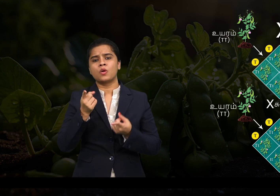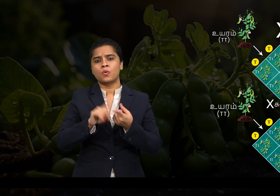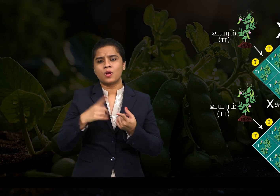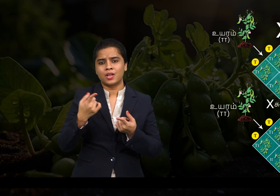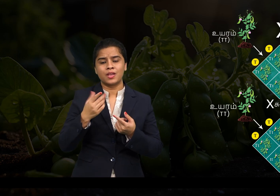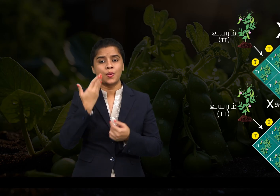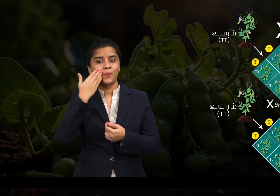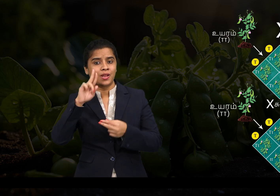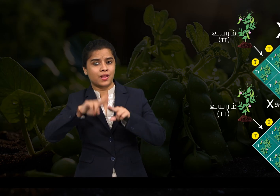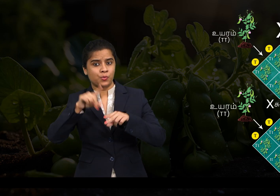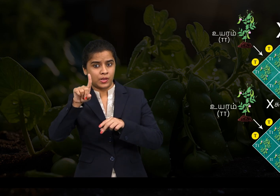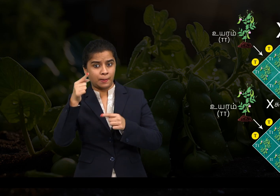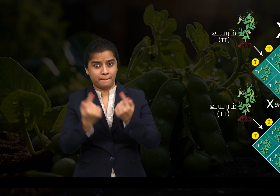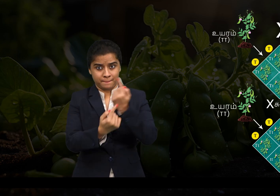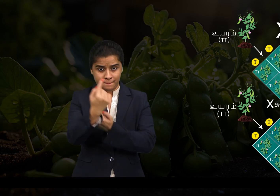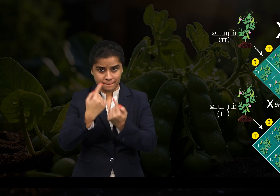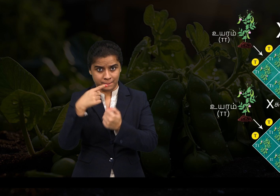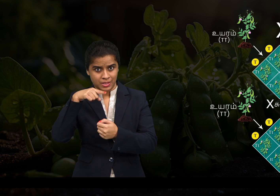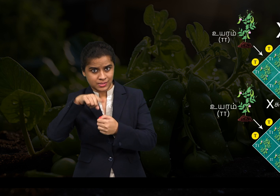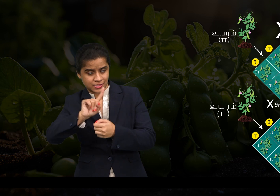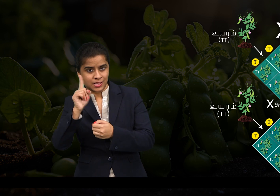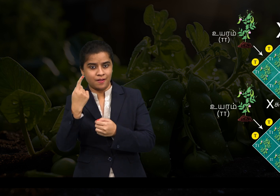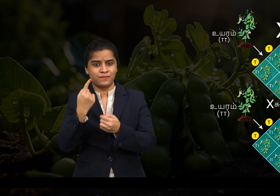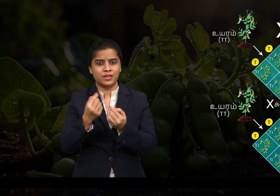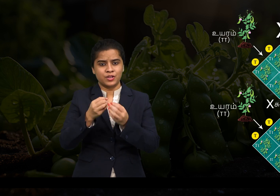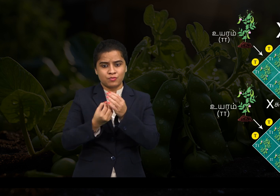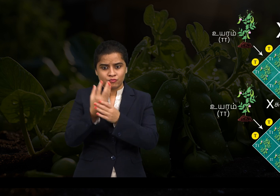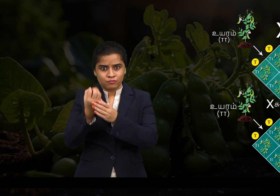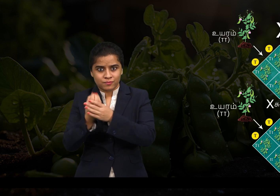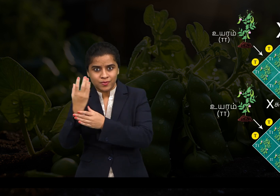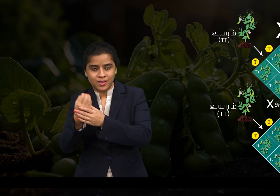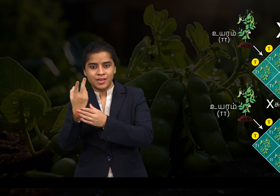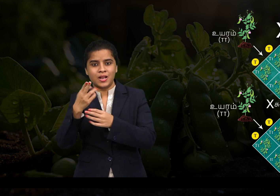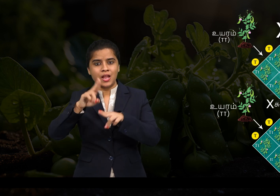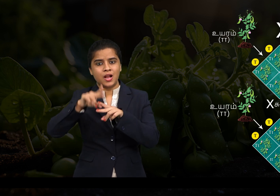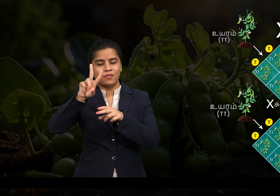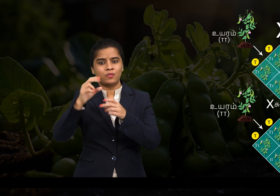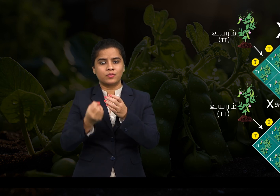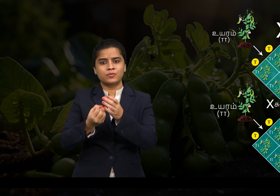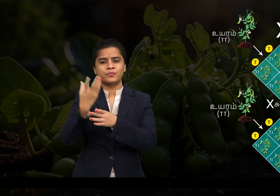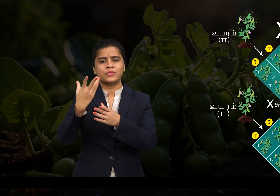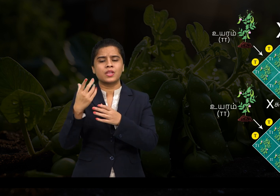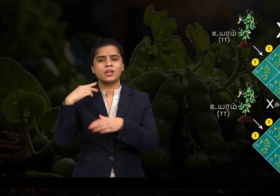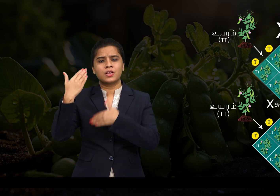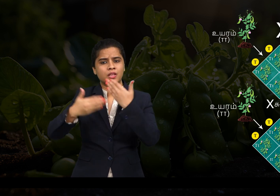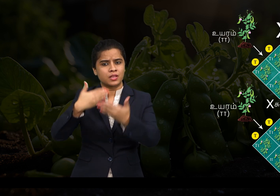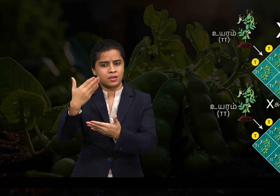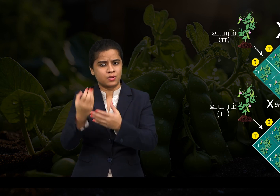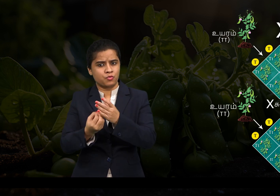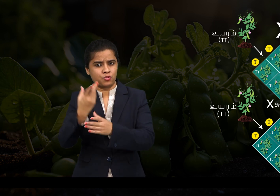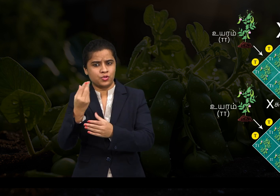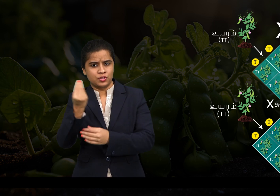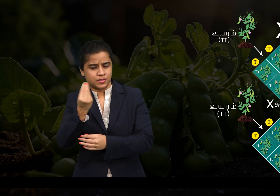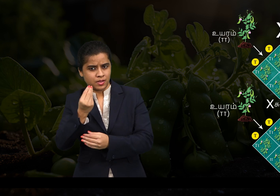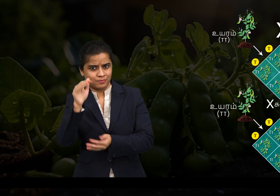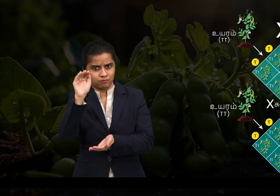ஏனென்றால் F1 தாவரங்கள் சுய மகரந்த சேர்க்கை செய்யப்பட்டபோது F2 தலைமுறை உயரமான